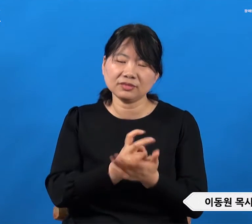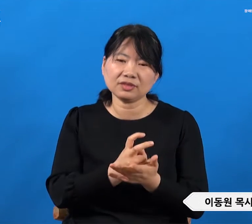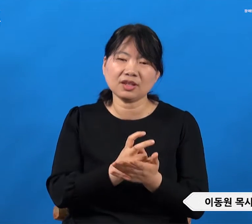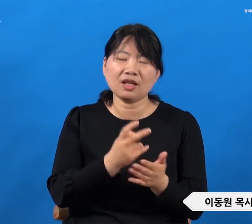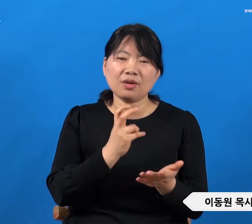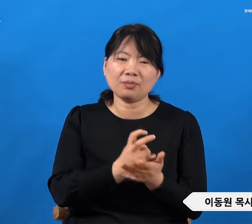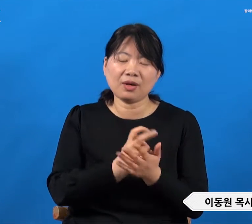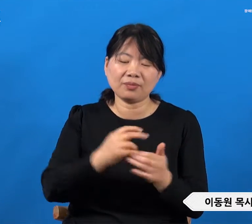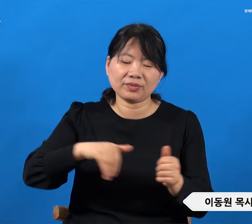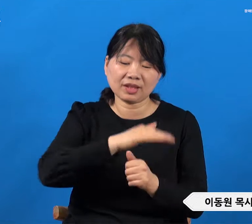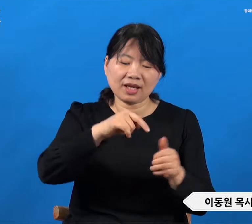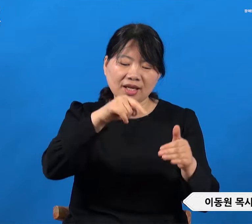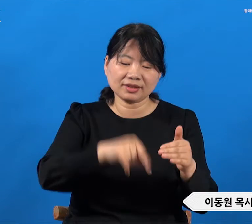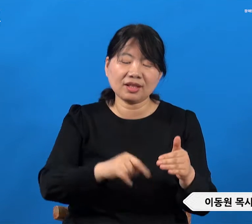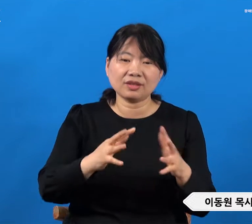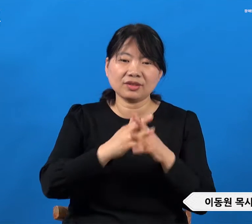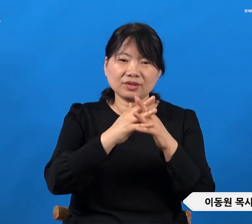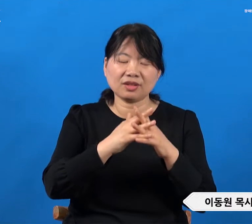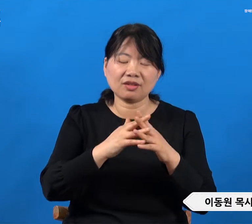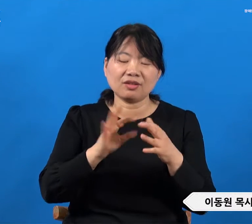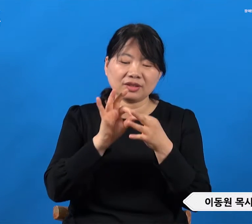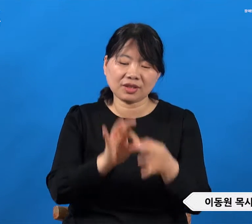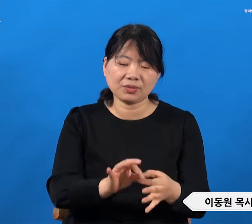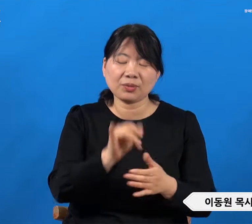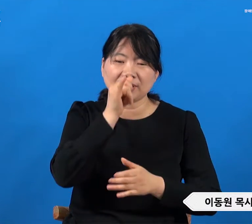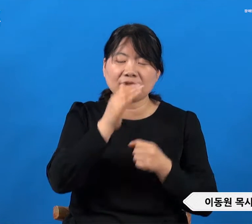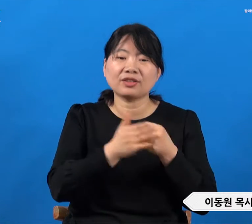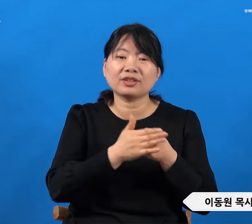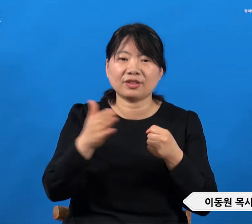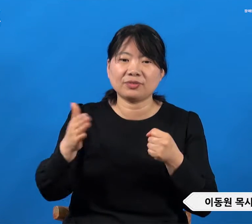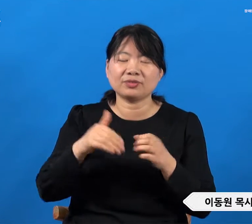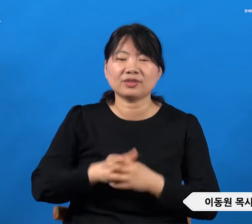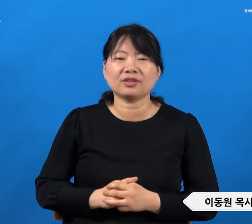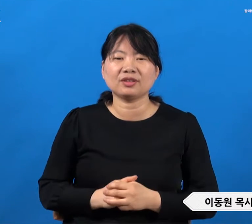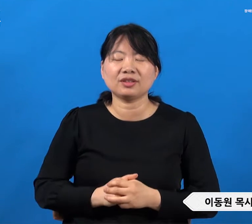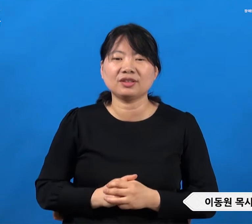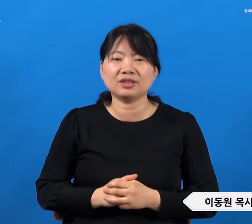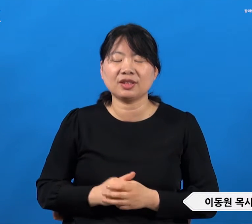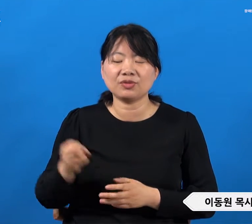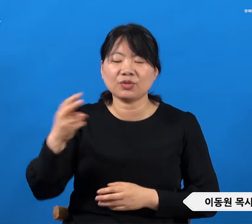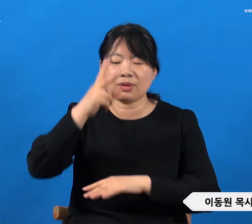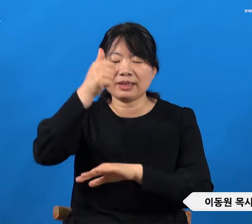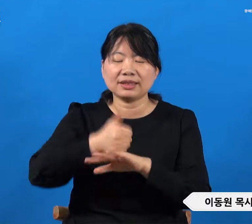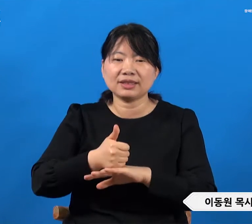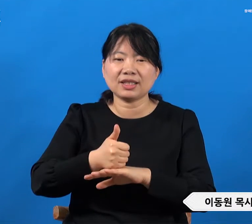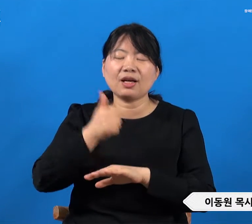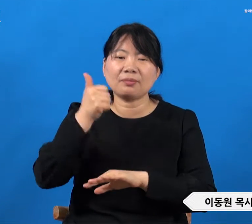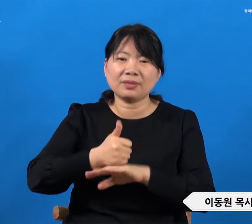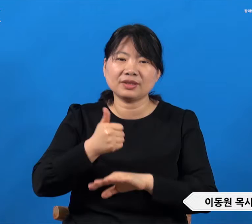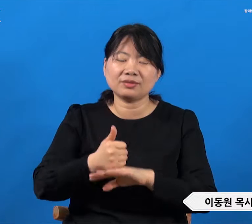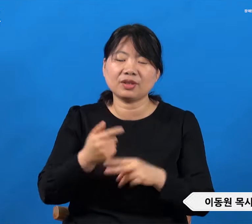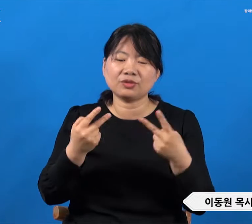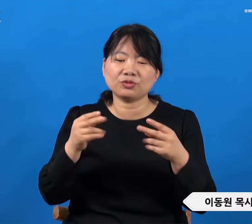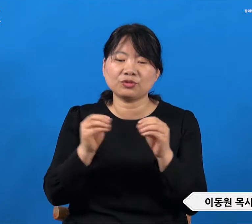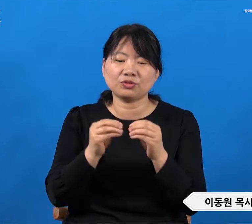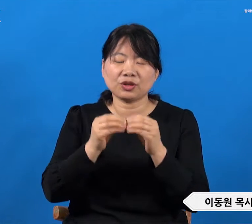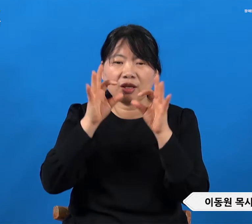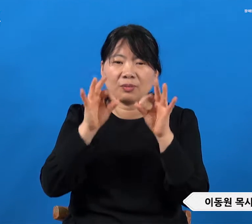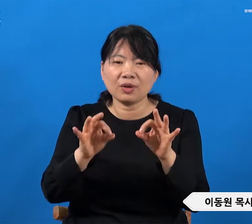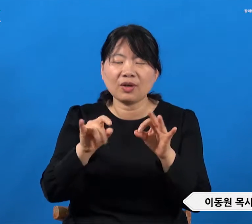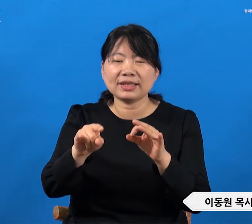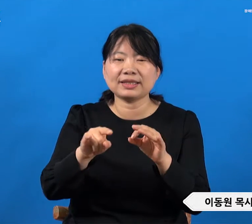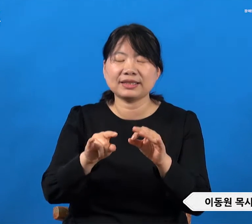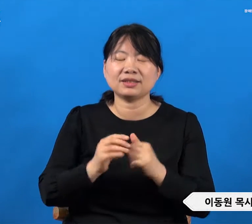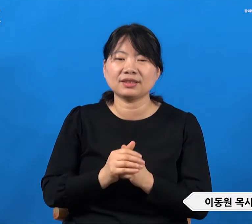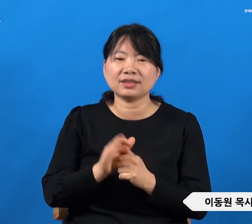합법적인 법의 테두리 안에서 성전 공사가 이루어졌다는 것입니다. 그리고 마침내 마지막 두 구절,